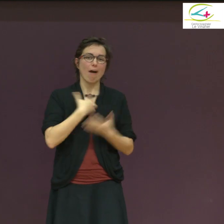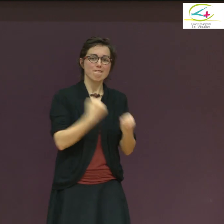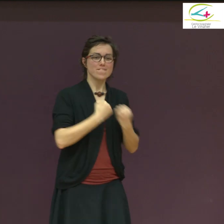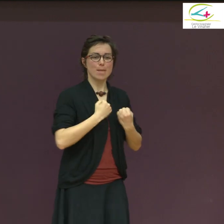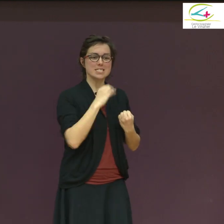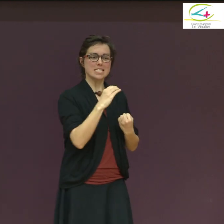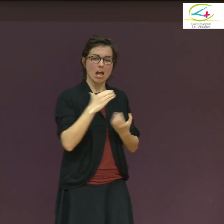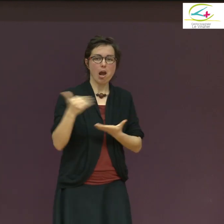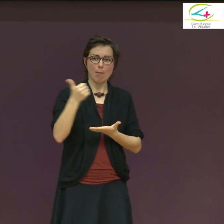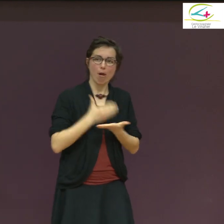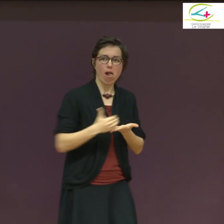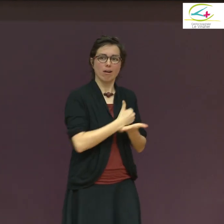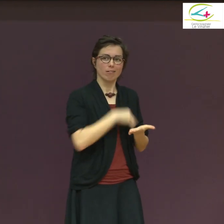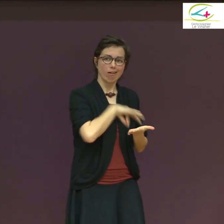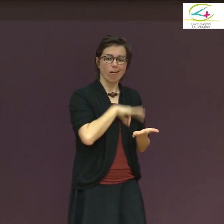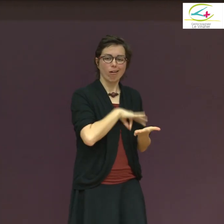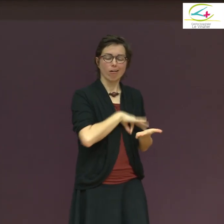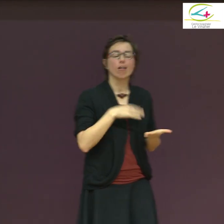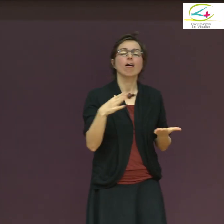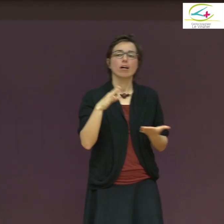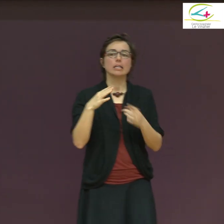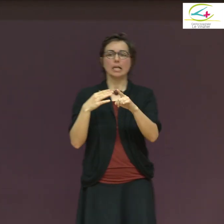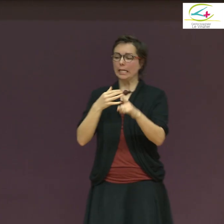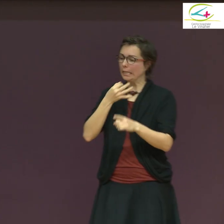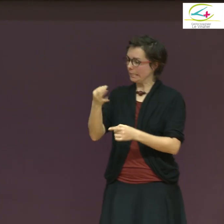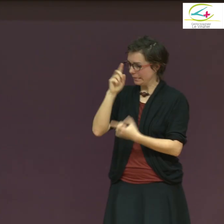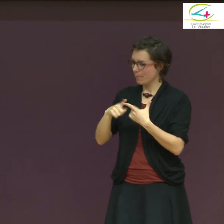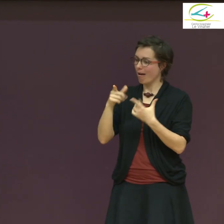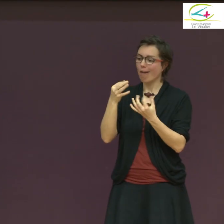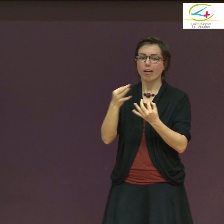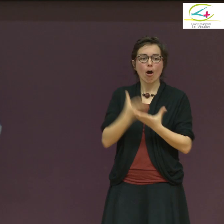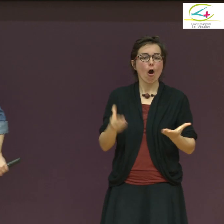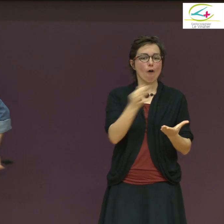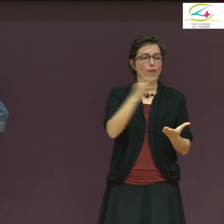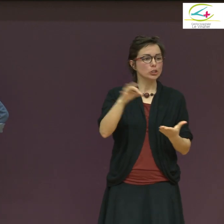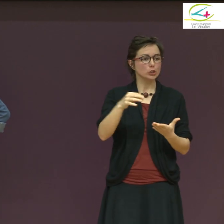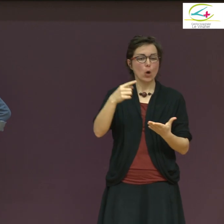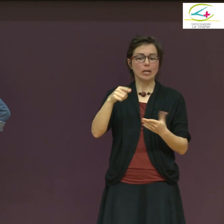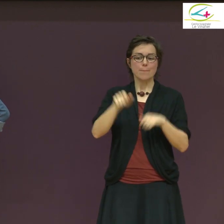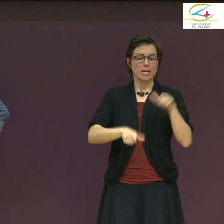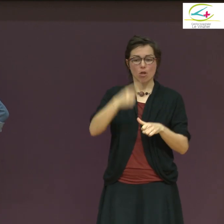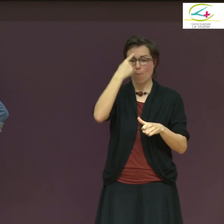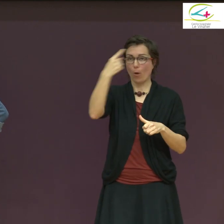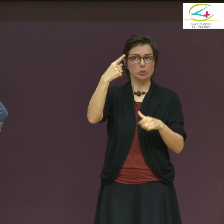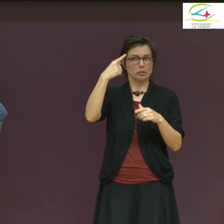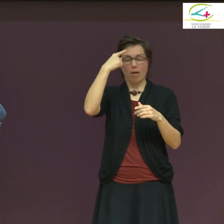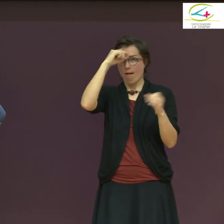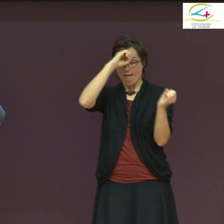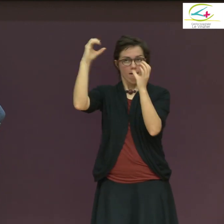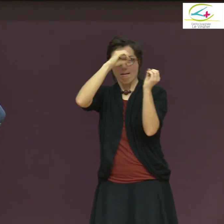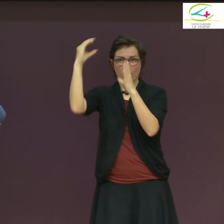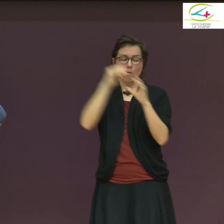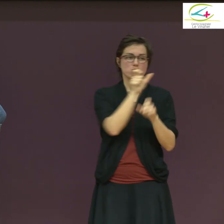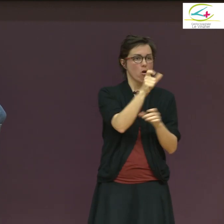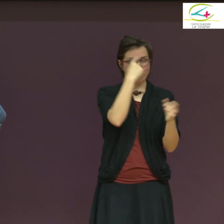après. tu as parlé d'estimation, en fait en France, elles sont assez... il y a beaucoup d'événements